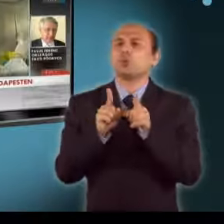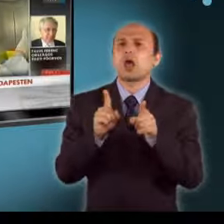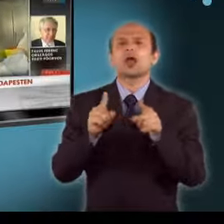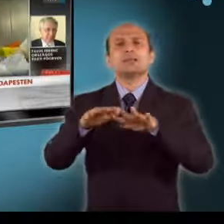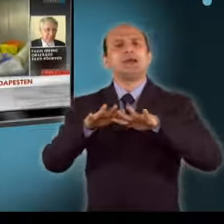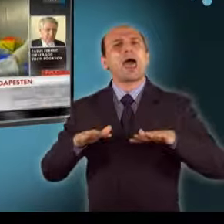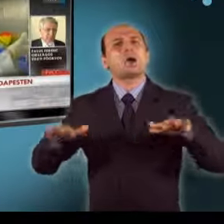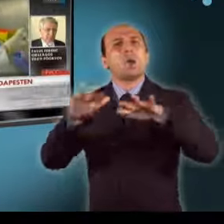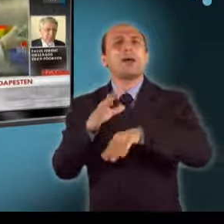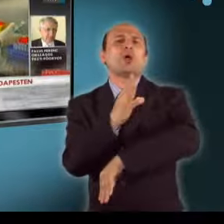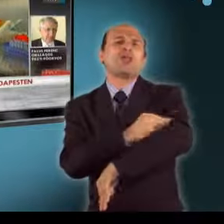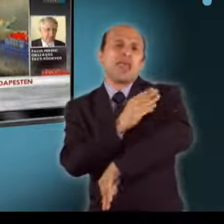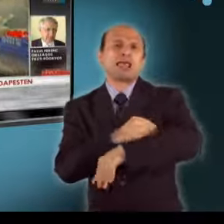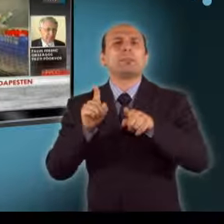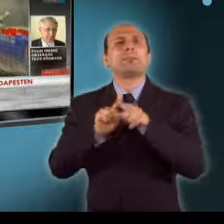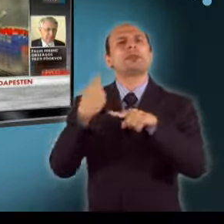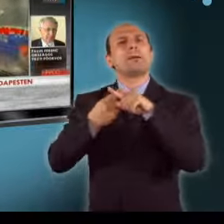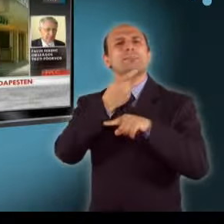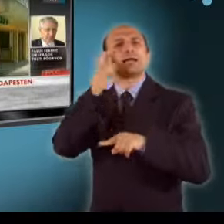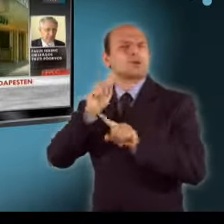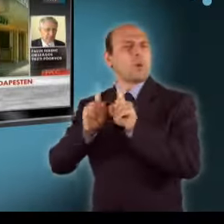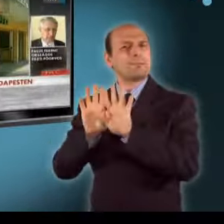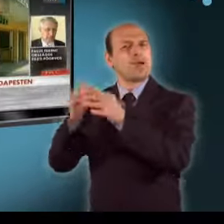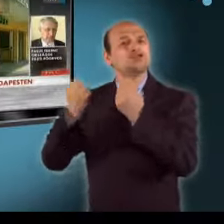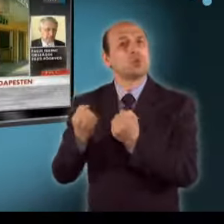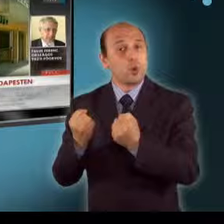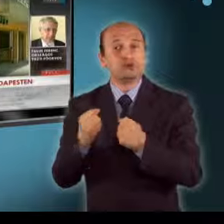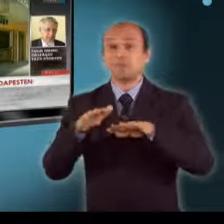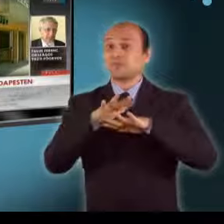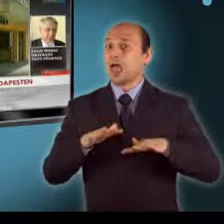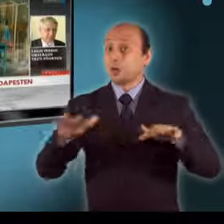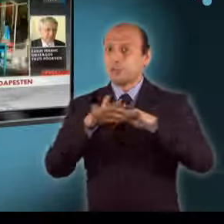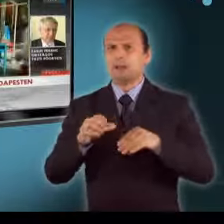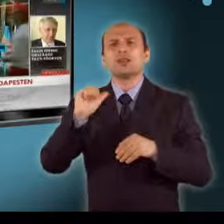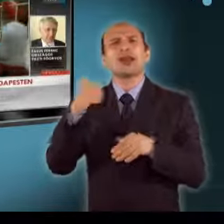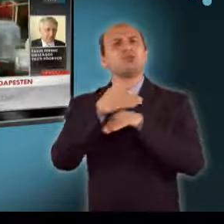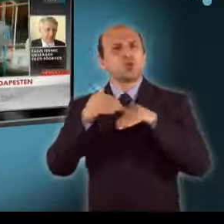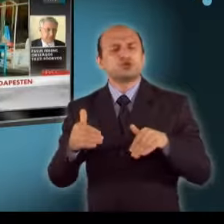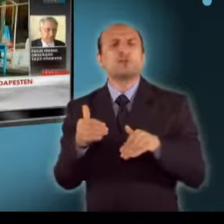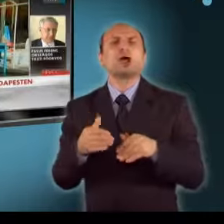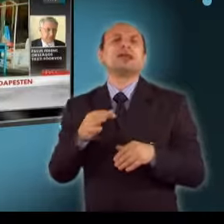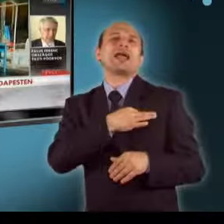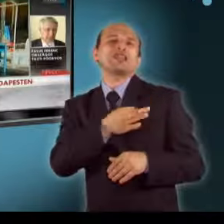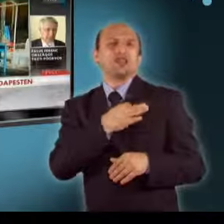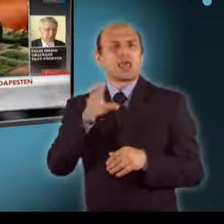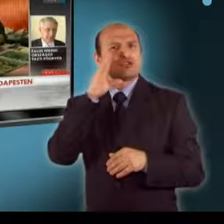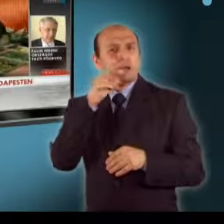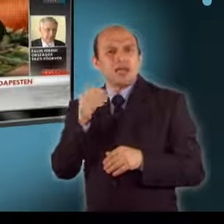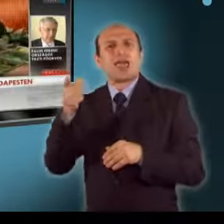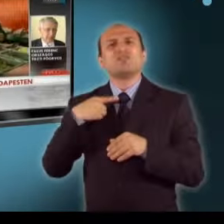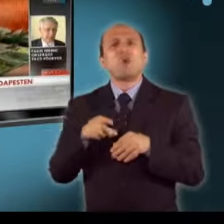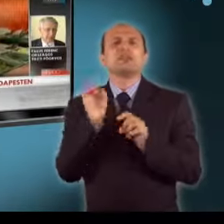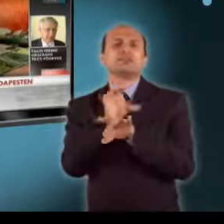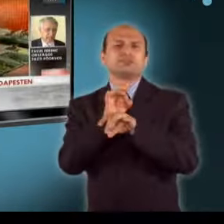lényegesen enyhébbek, mint amilyenek Mexikóban voltak. Európában elsősorban egészséges emberek hurcolták be